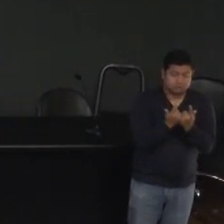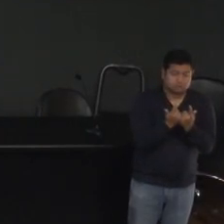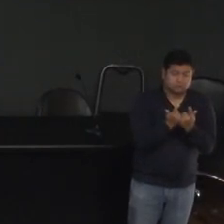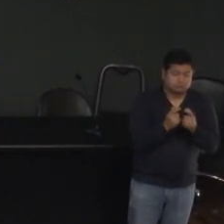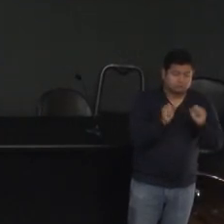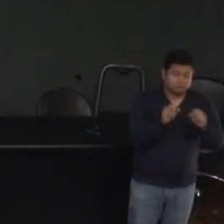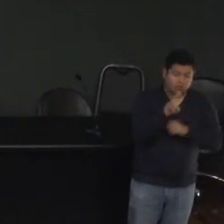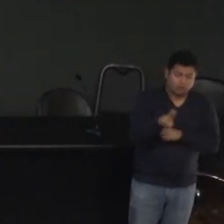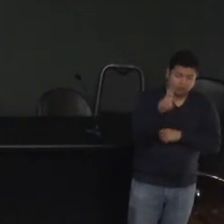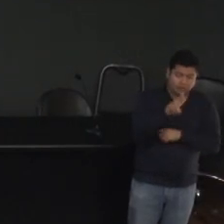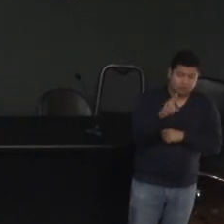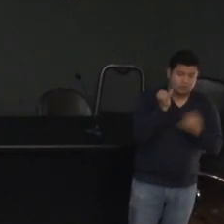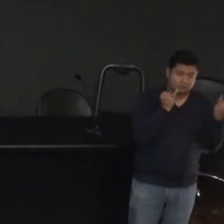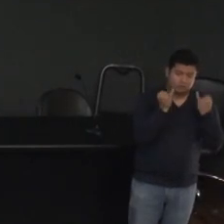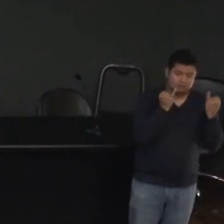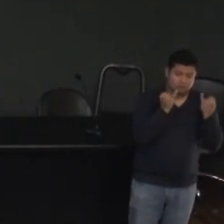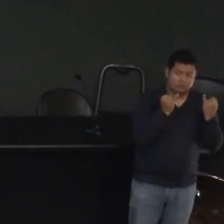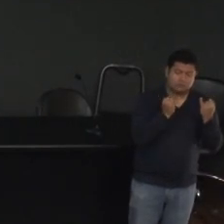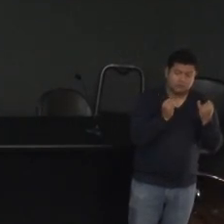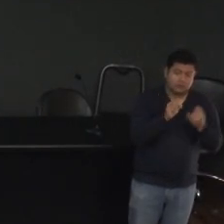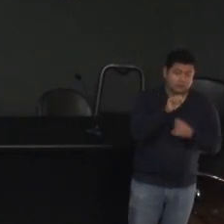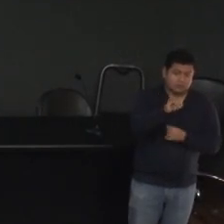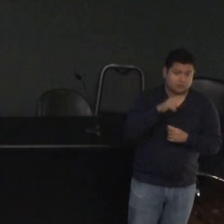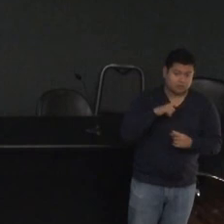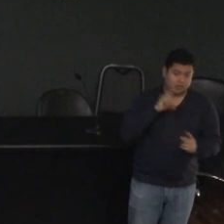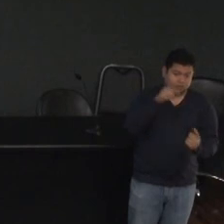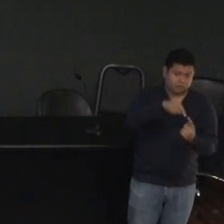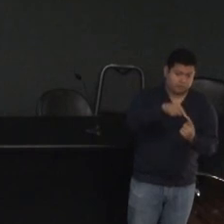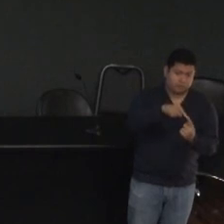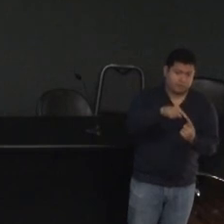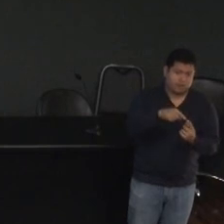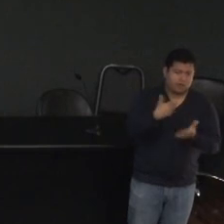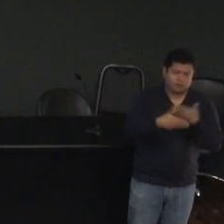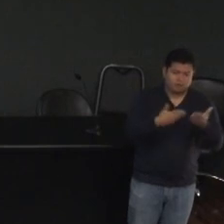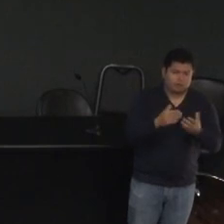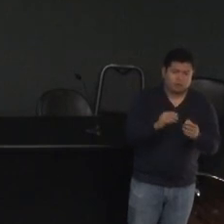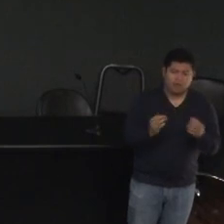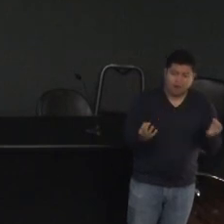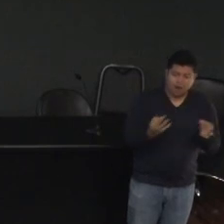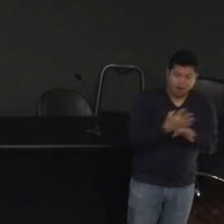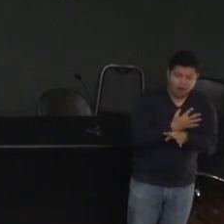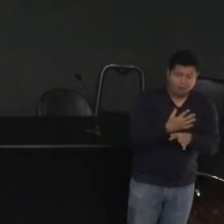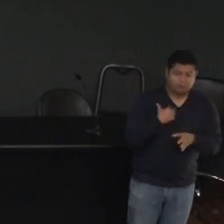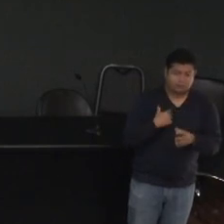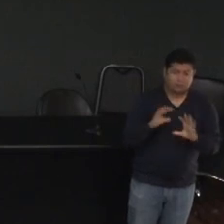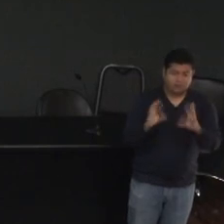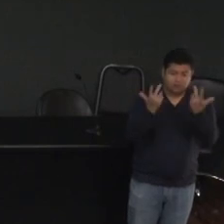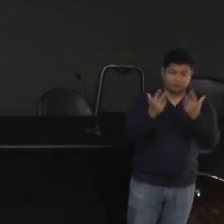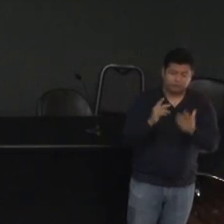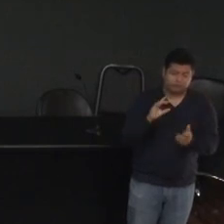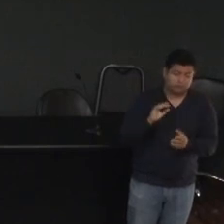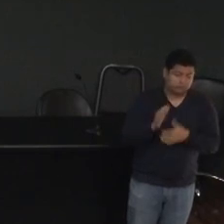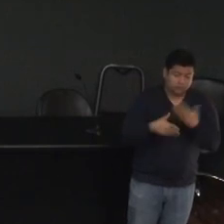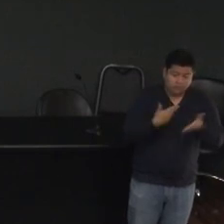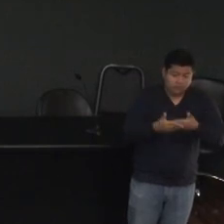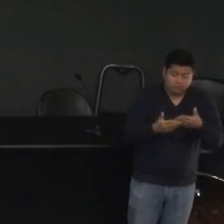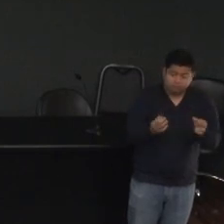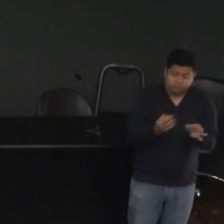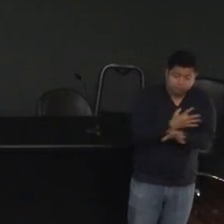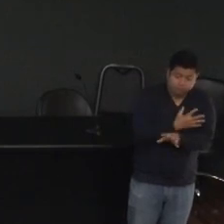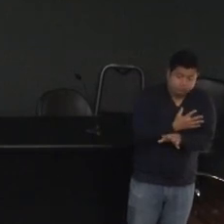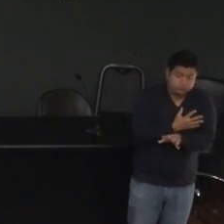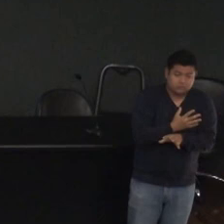utilizar esse dado Enquanto você tiver finalidade Não eu não tenho mais sinalidade foi por um evento específico eu convidei ponto veio foi embora